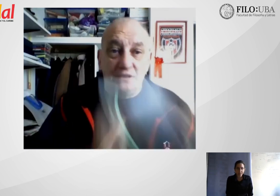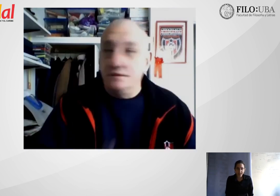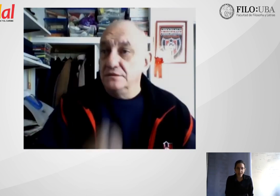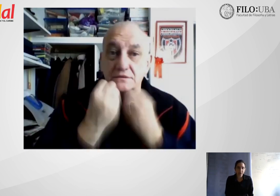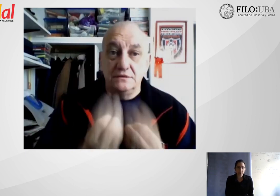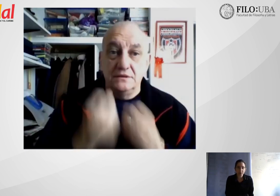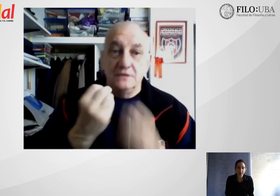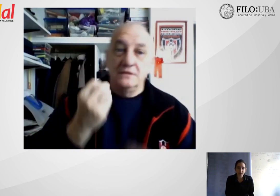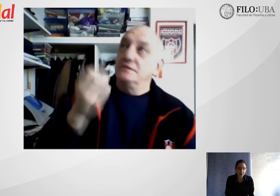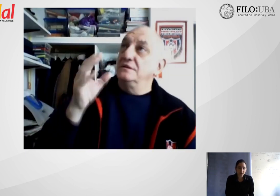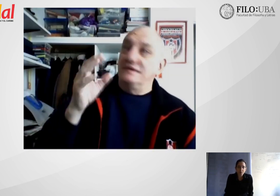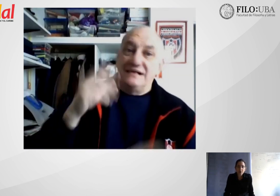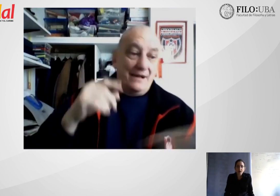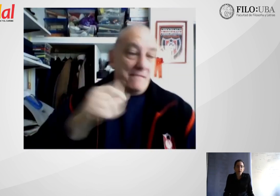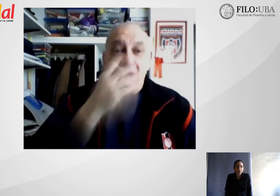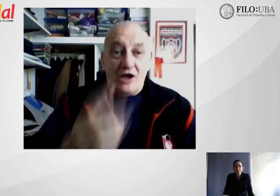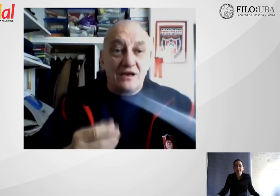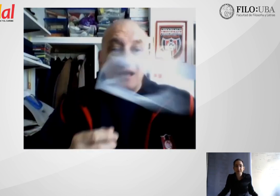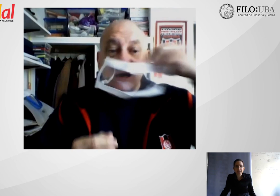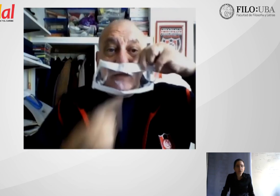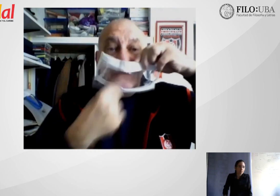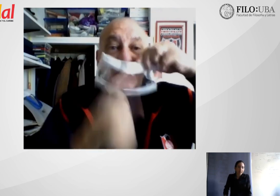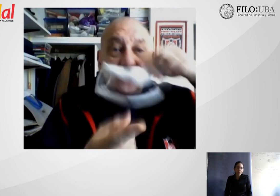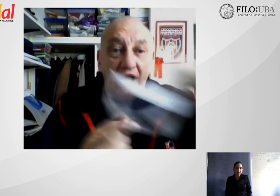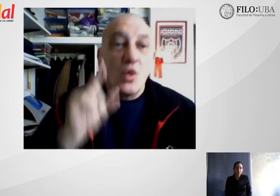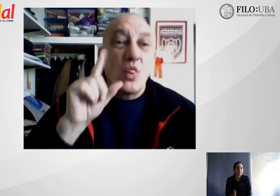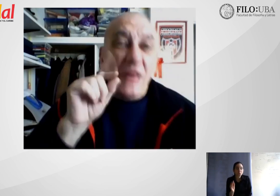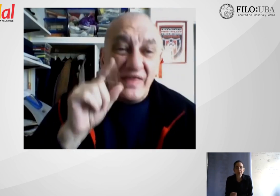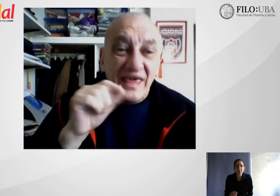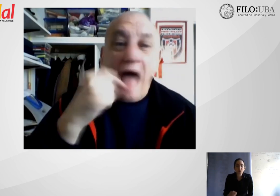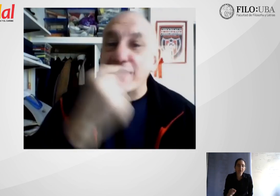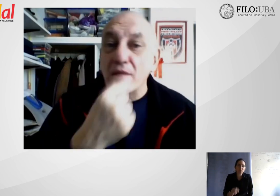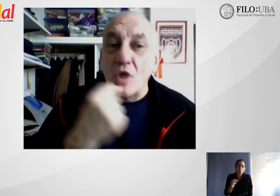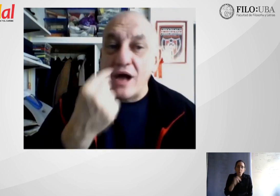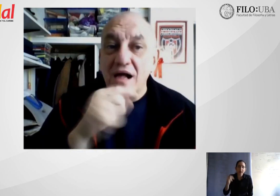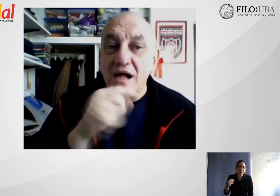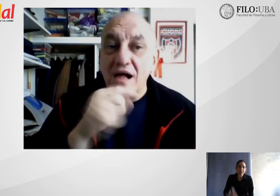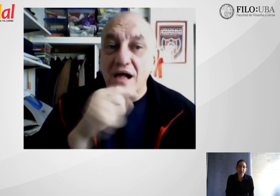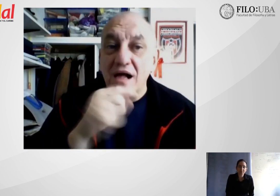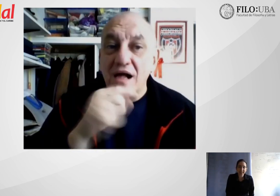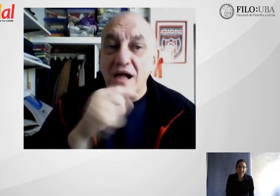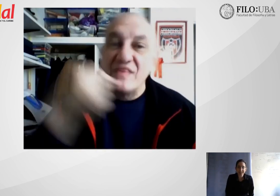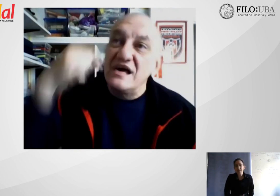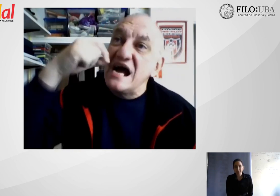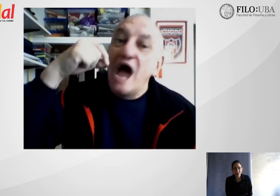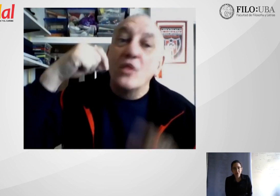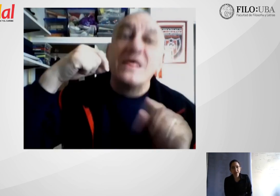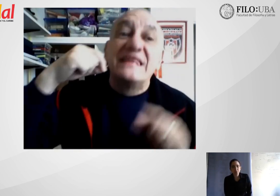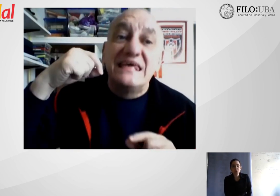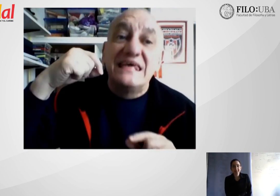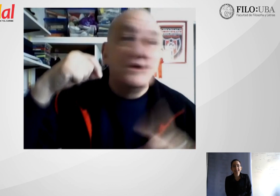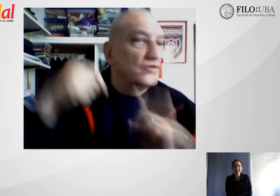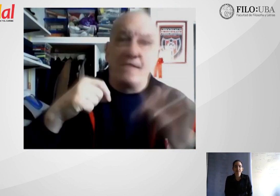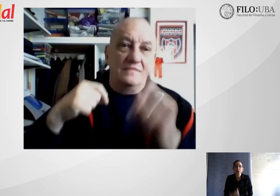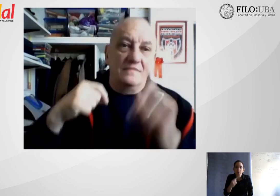dentista también anda con estos barbijos. ¿Cómo hago? No sé si me está hablando, si me pregunta, sino si tuviera por lo menos un barbijo transparente, para nosotros sería